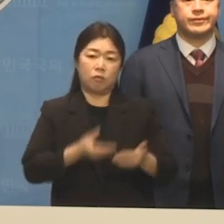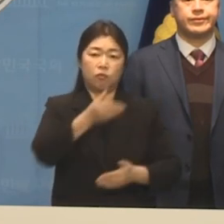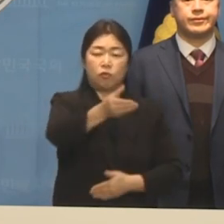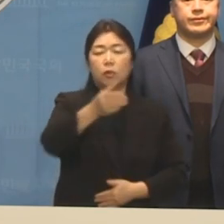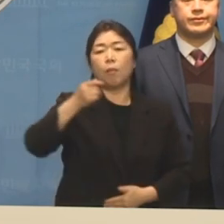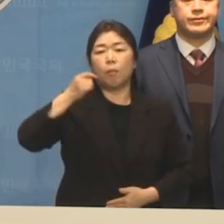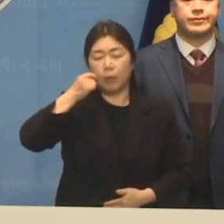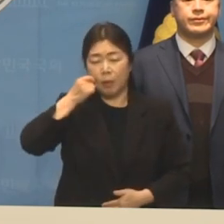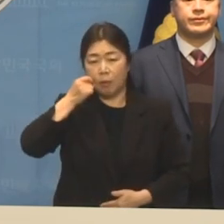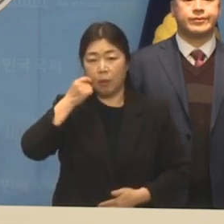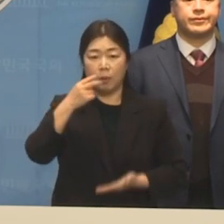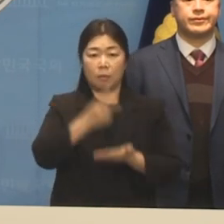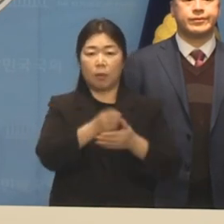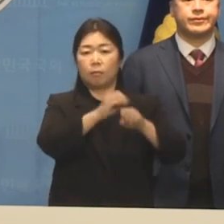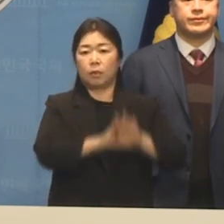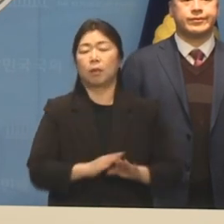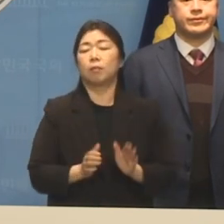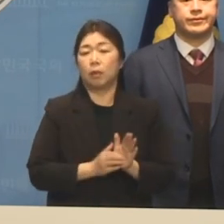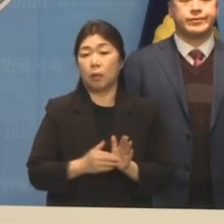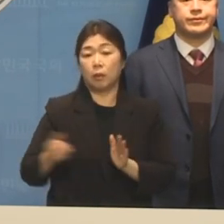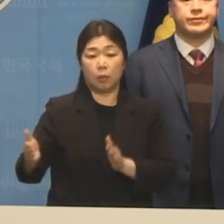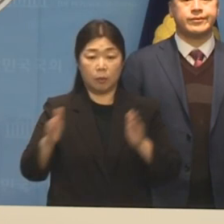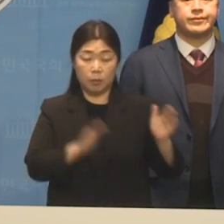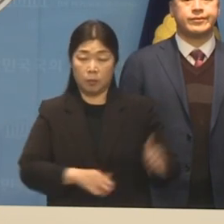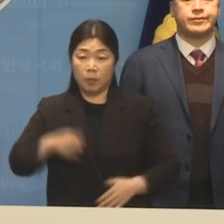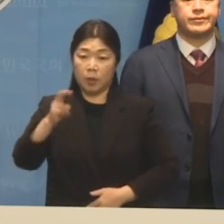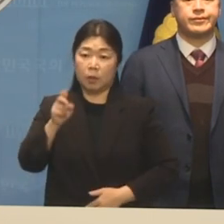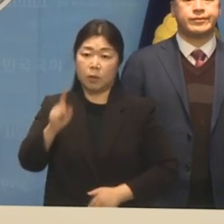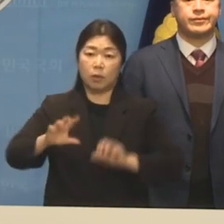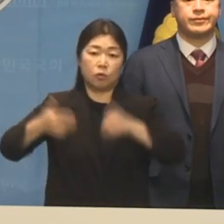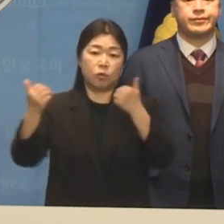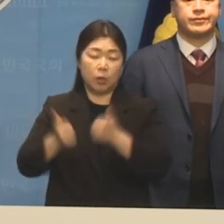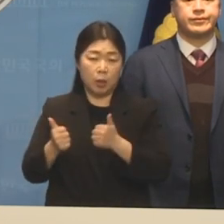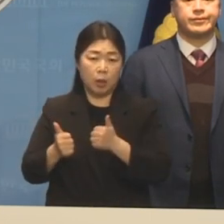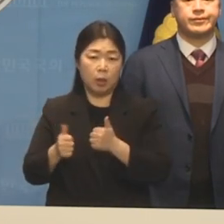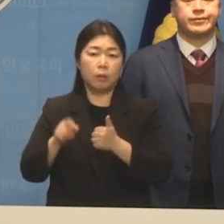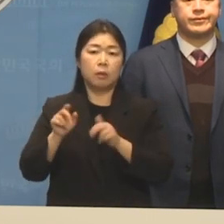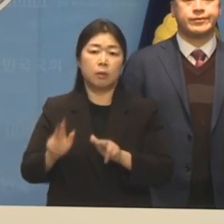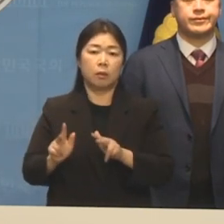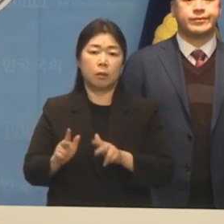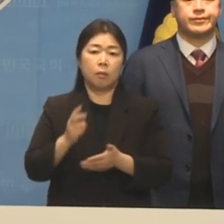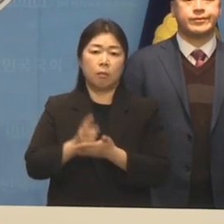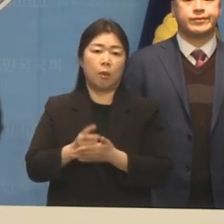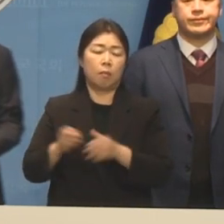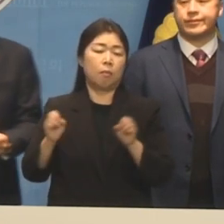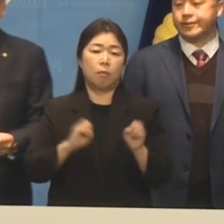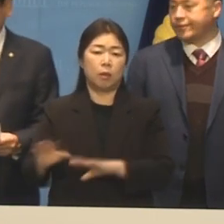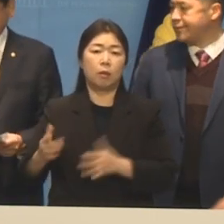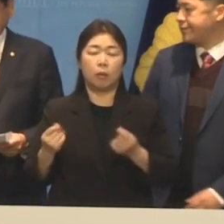넘 제 21대 국회에서 사장될 위기에 놓여